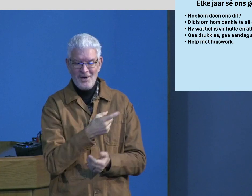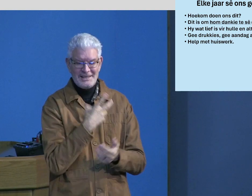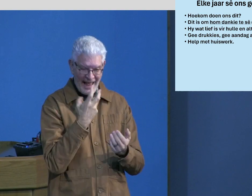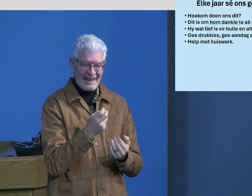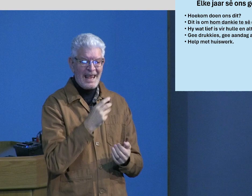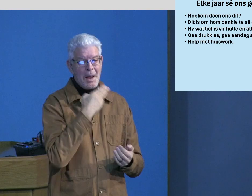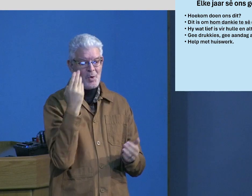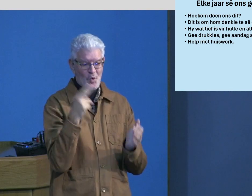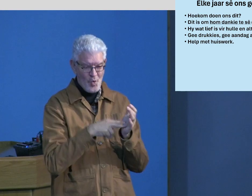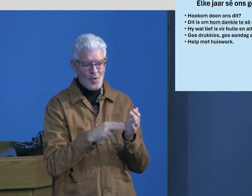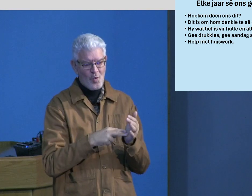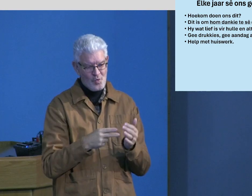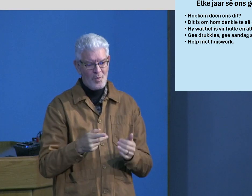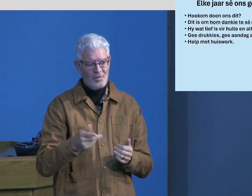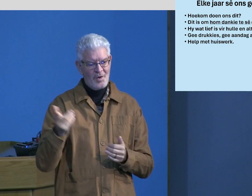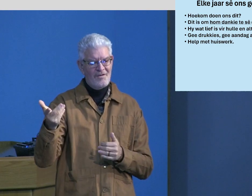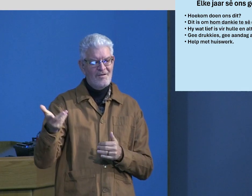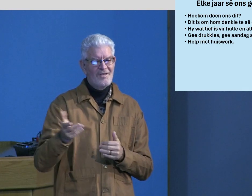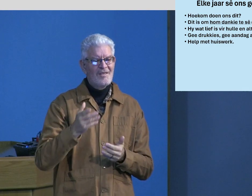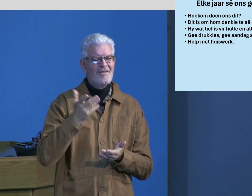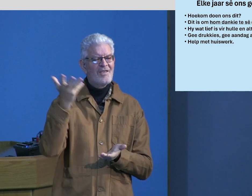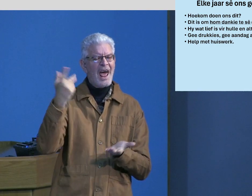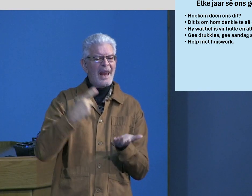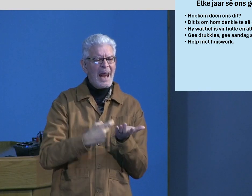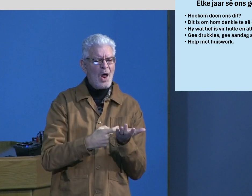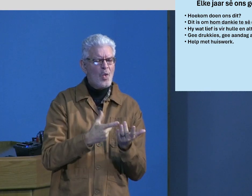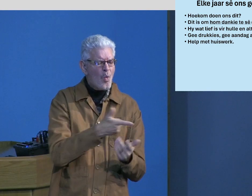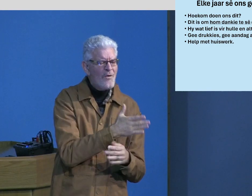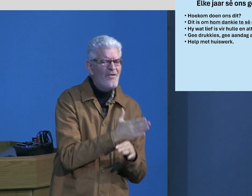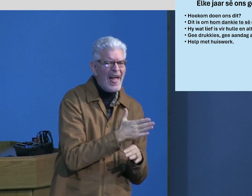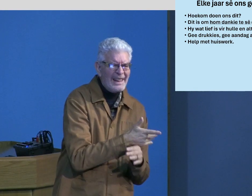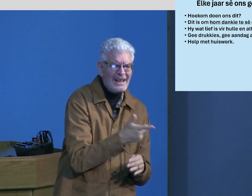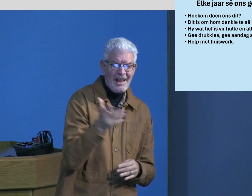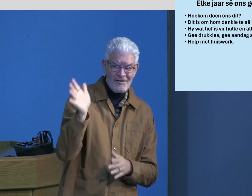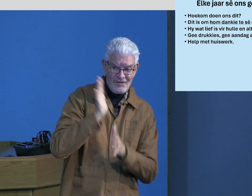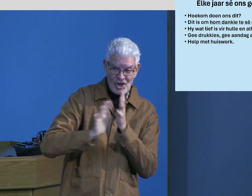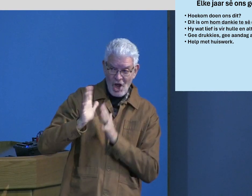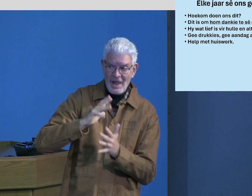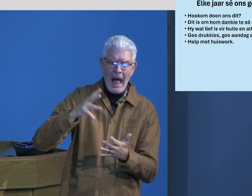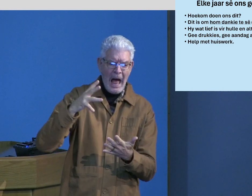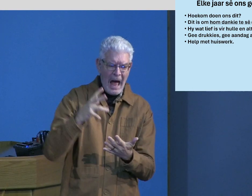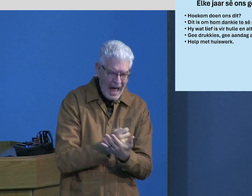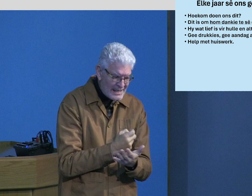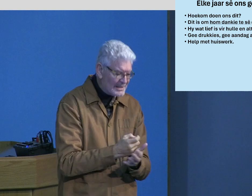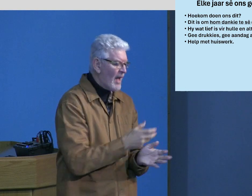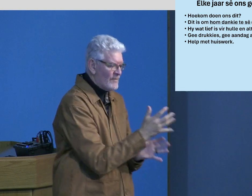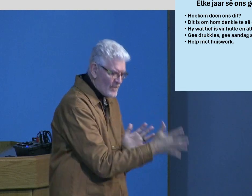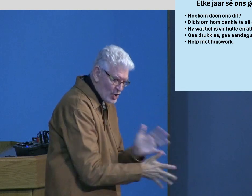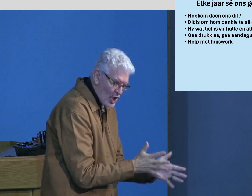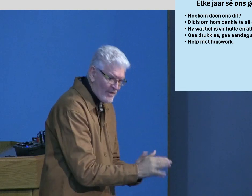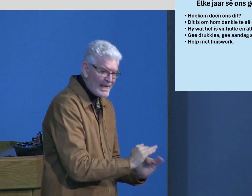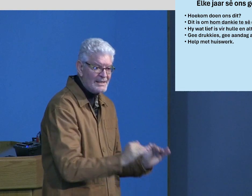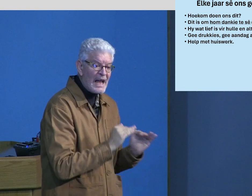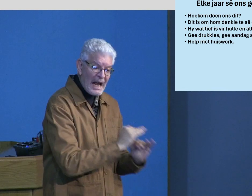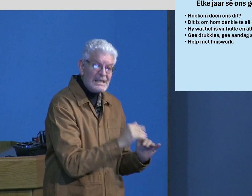nie. So ons het maar altyd iemand nodig om raad te vra, om te sê, verduidelik vir my bietjie dat ek